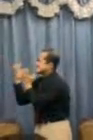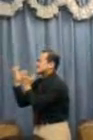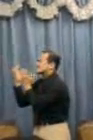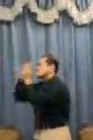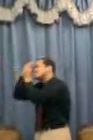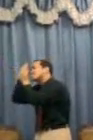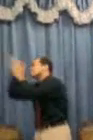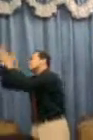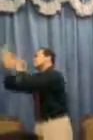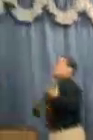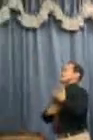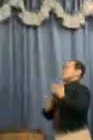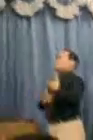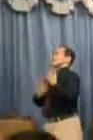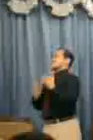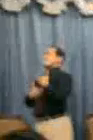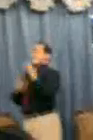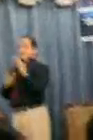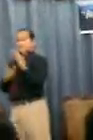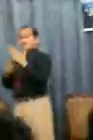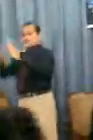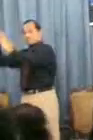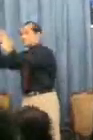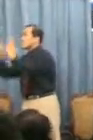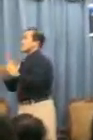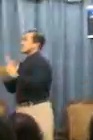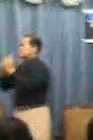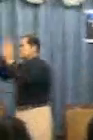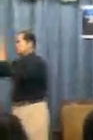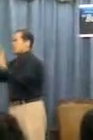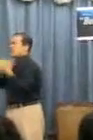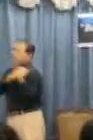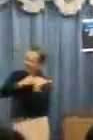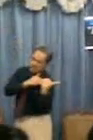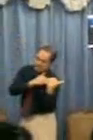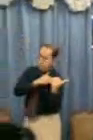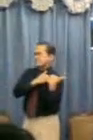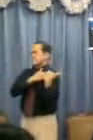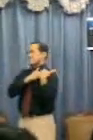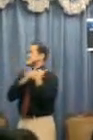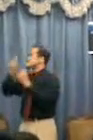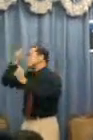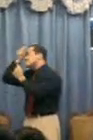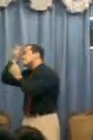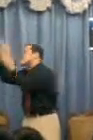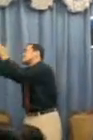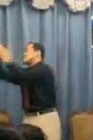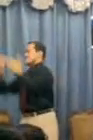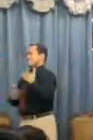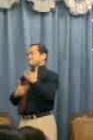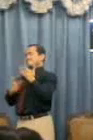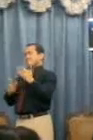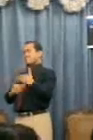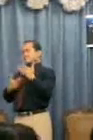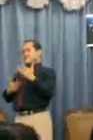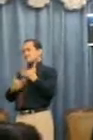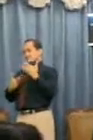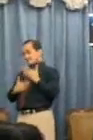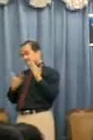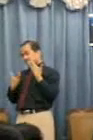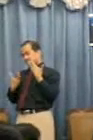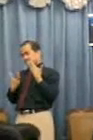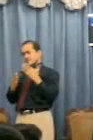atin. Para bang ang isang tao, kapag meron siyang produkto na ginagawa, at ito'y mahalaga, babayaran siya